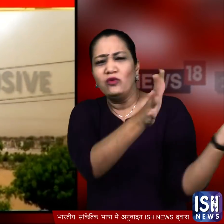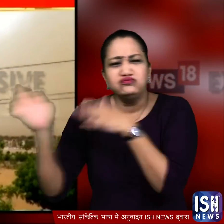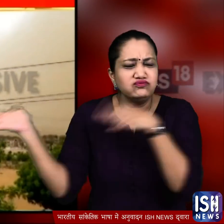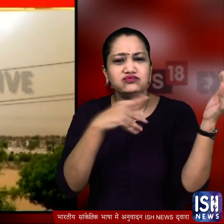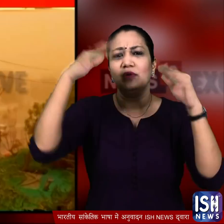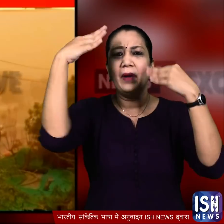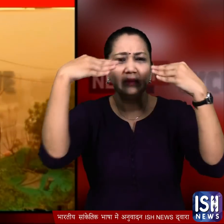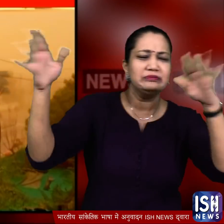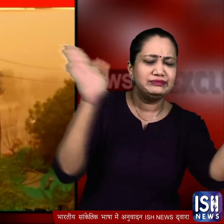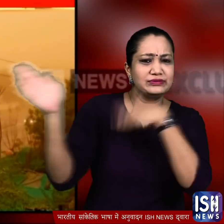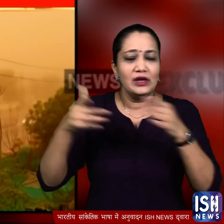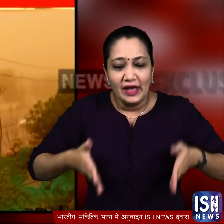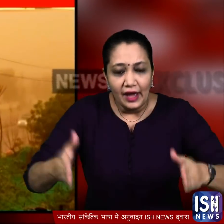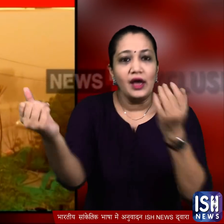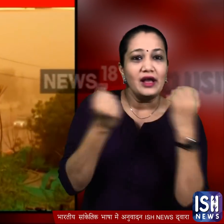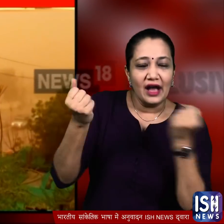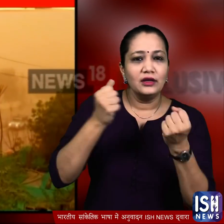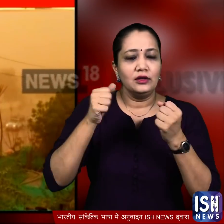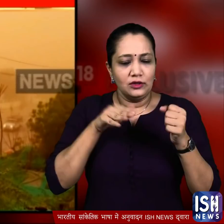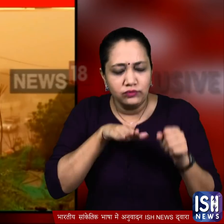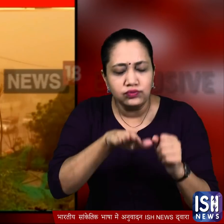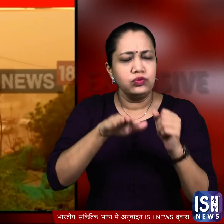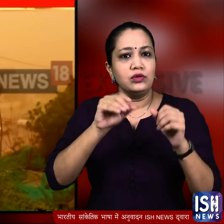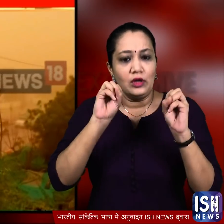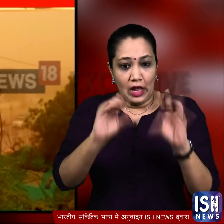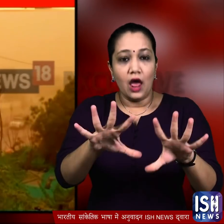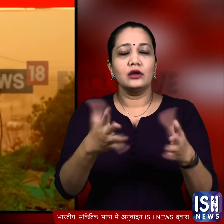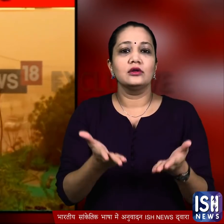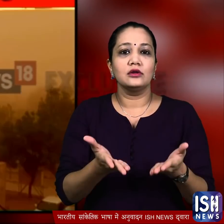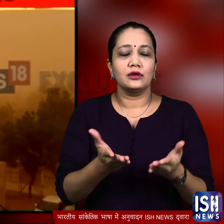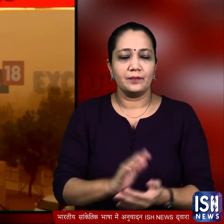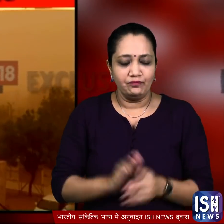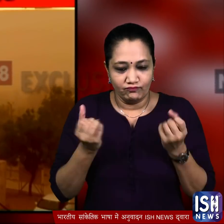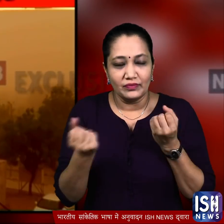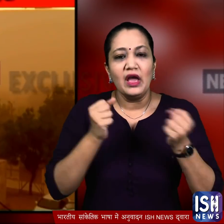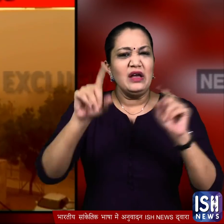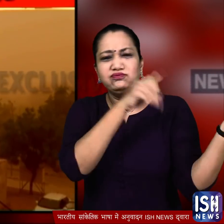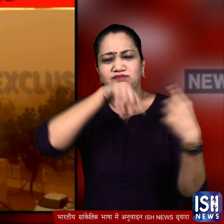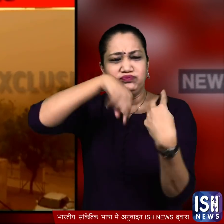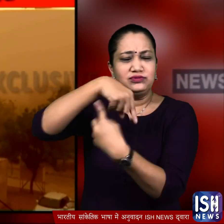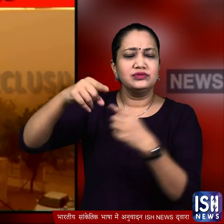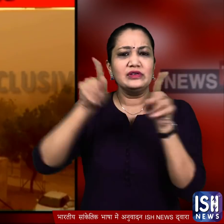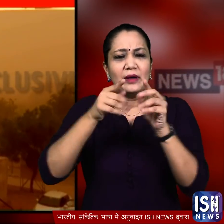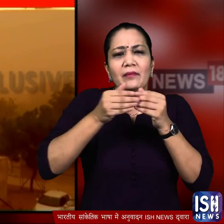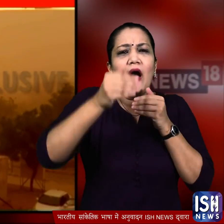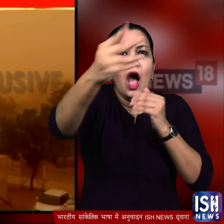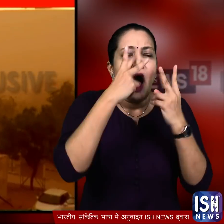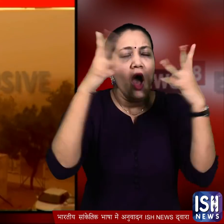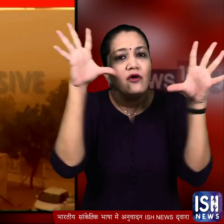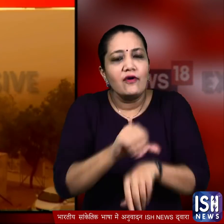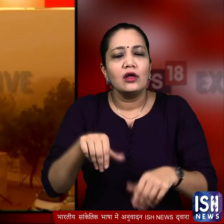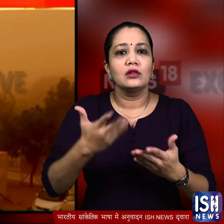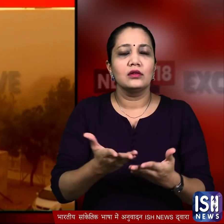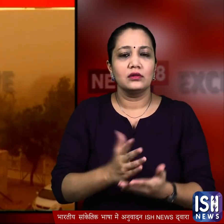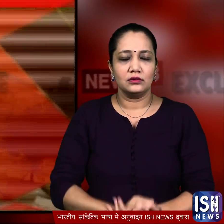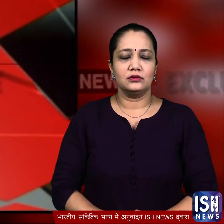पर मजबूर कर दिया और सड़क पर दौड़ रही गाड़ियों को आगे बढ़ने के लिए हेडलाइट जलानी पड़ी, क्योंकि इस आंधी की वजह से सड़कों पर कुछ दूर तक दिखना